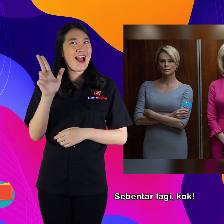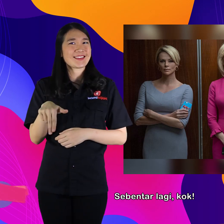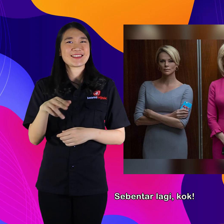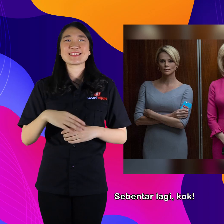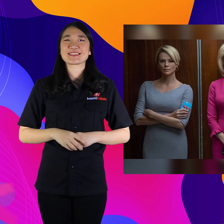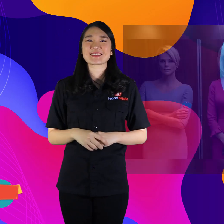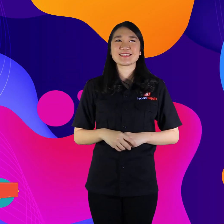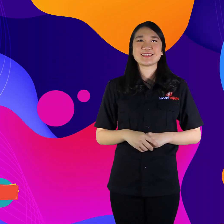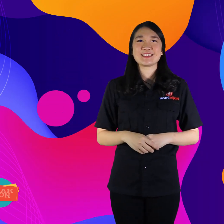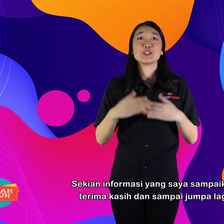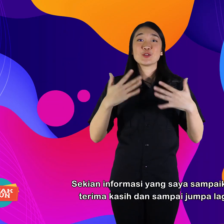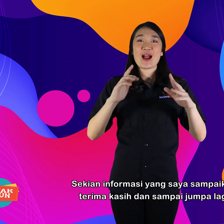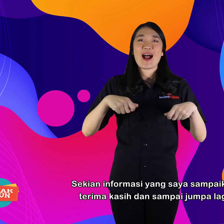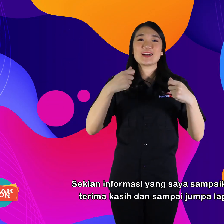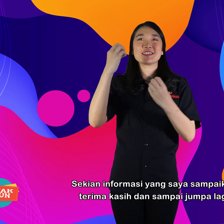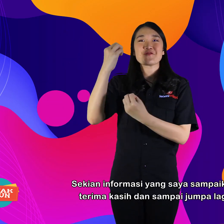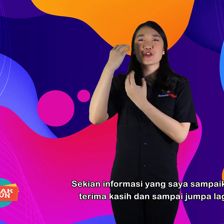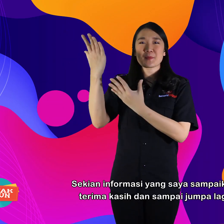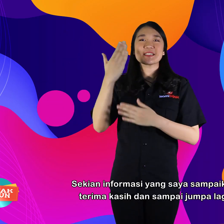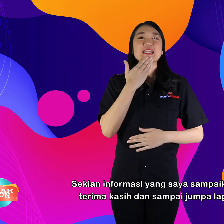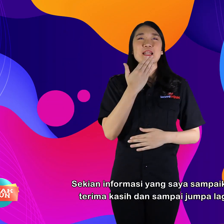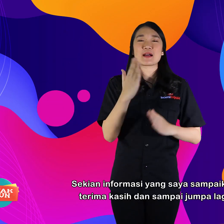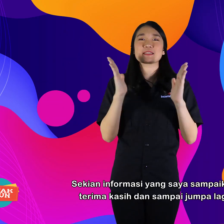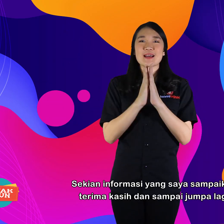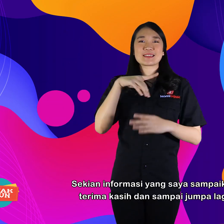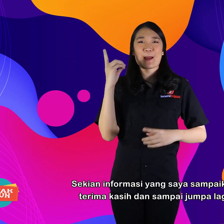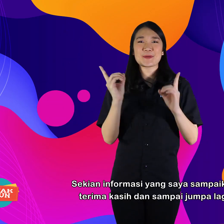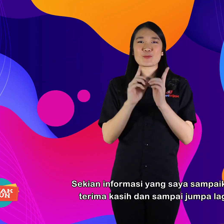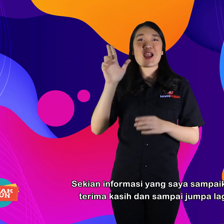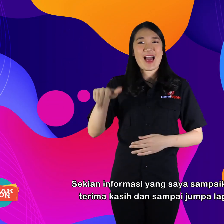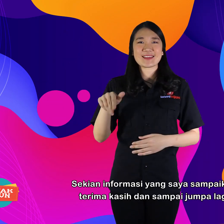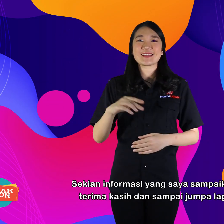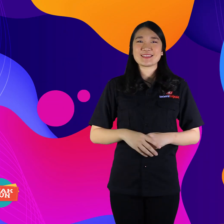Sebentar lagi kok. Sekian informasi yang saya sampaikan, terima kasih dan sampai jumpa lagi.